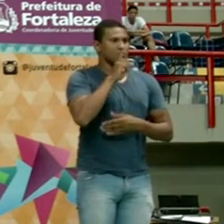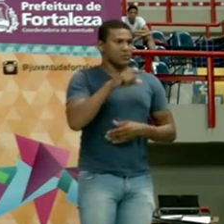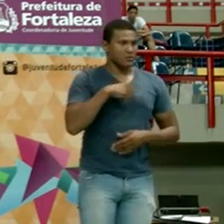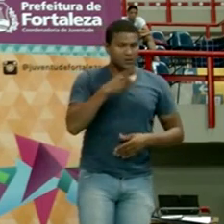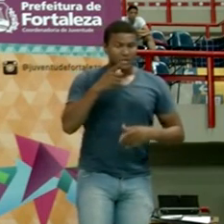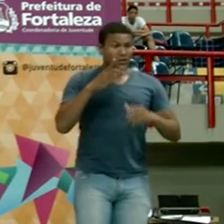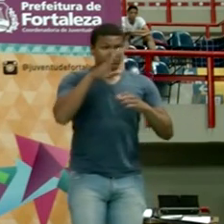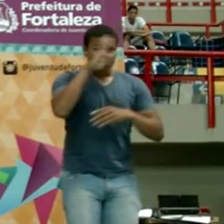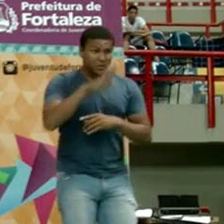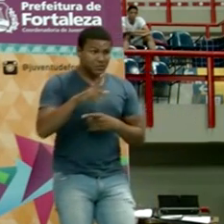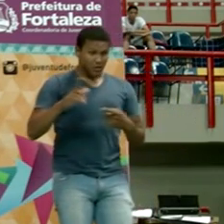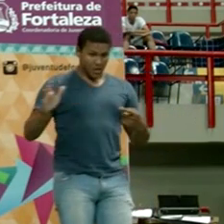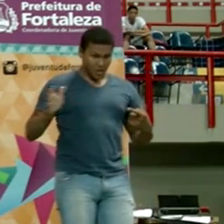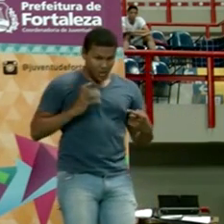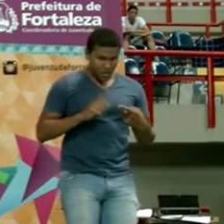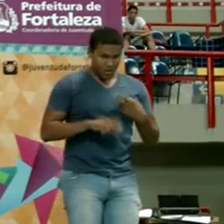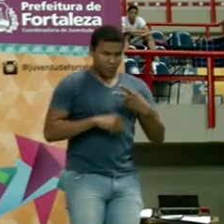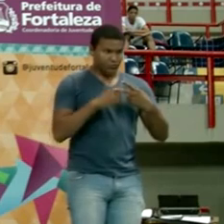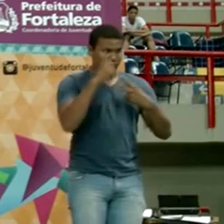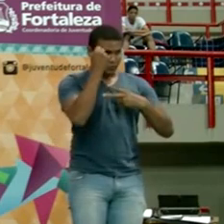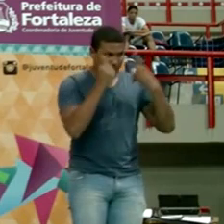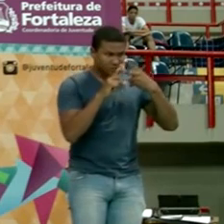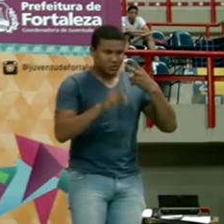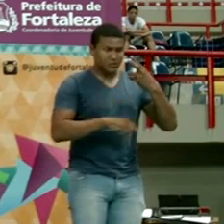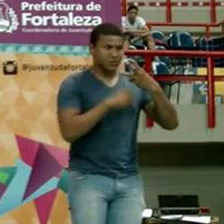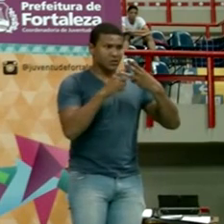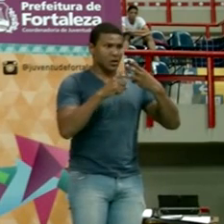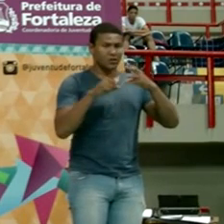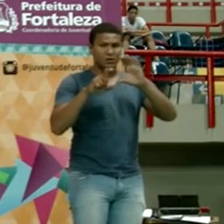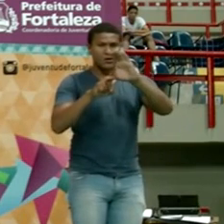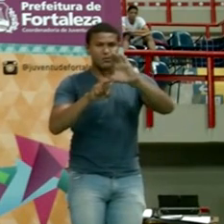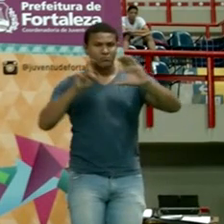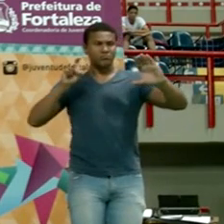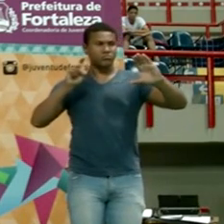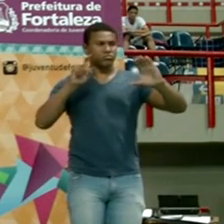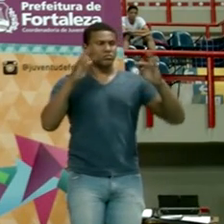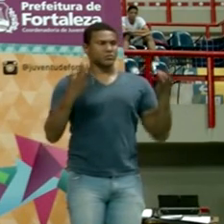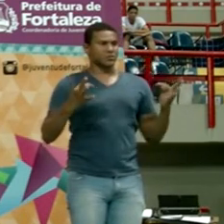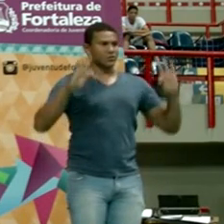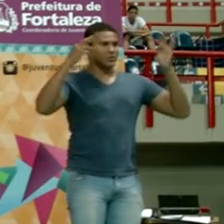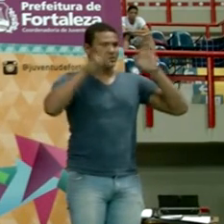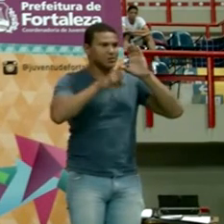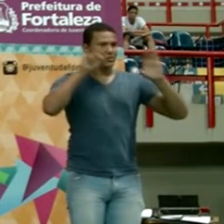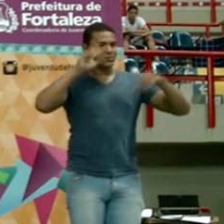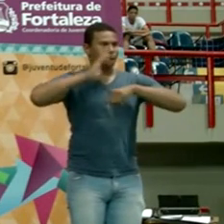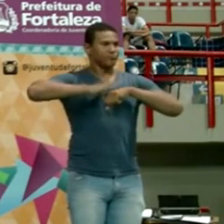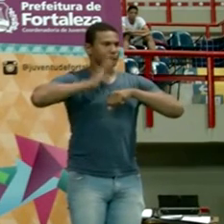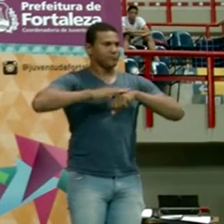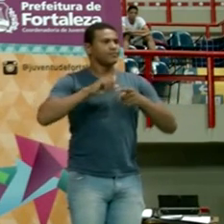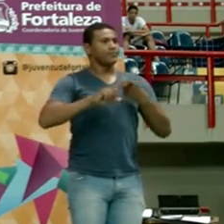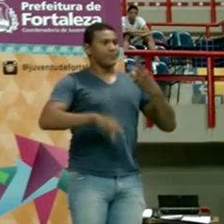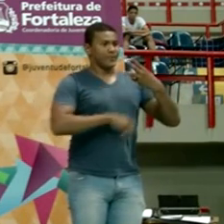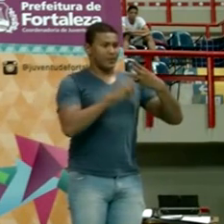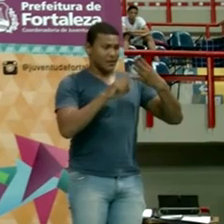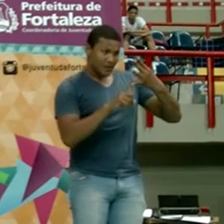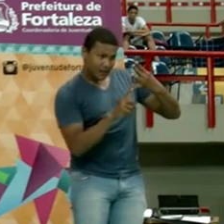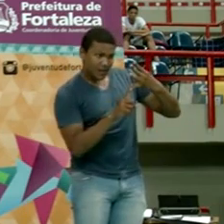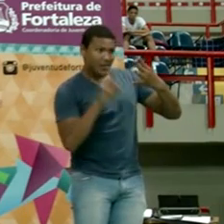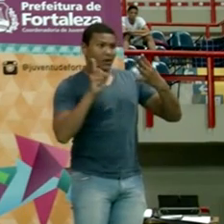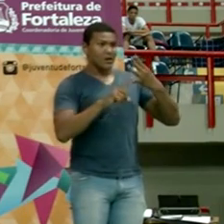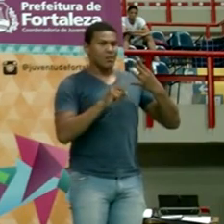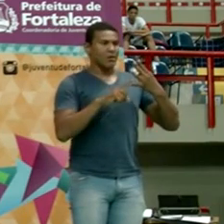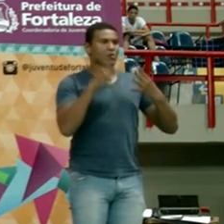desenvolvido? Rico, industrializado, com independência tecnológica e com